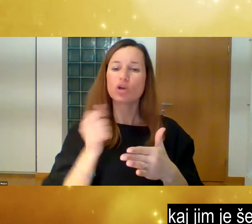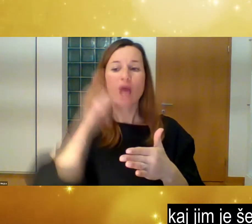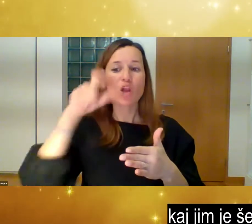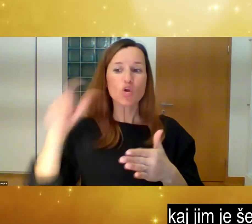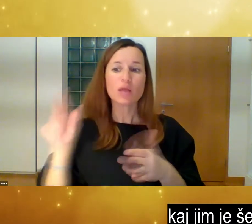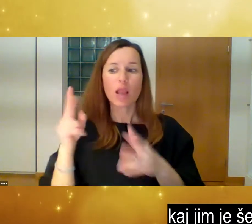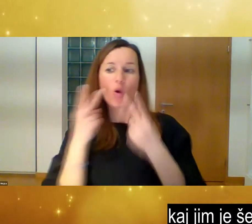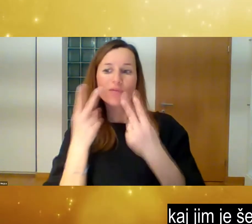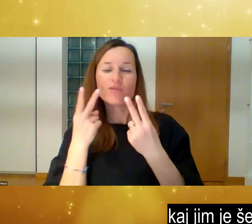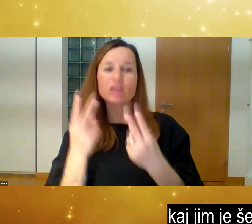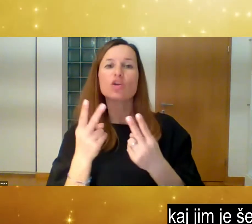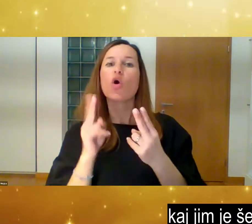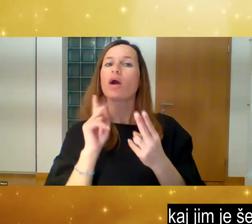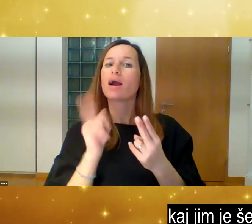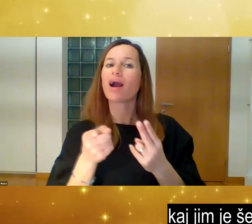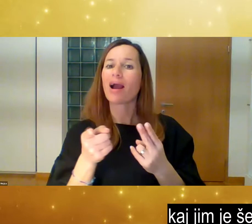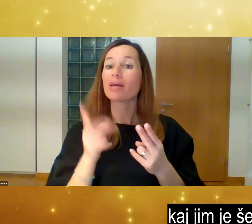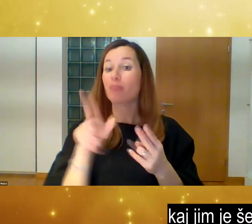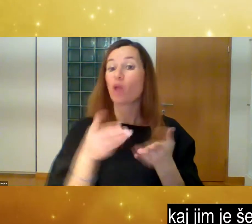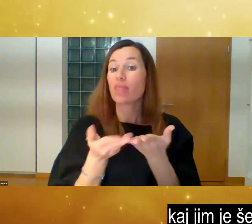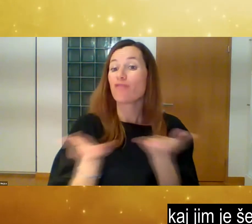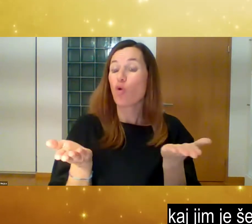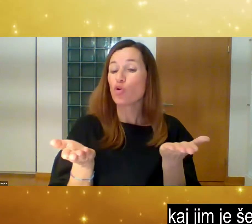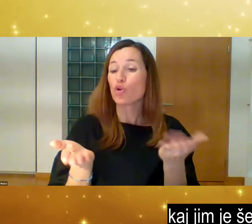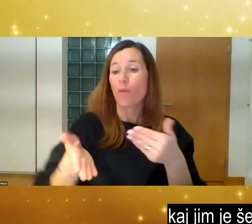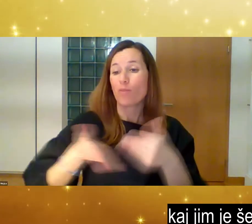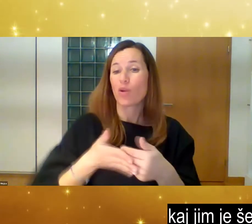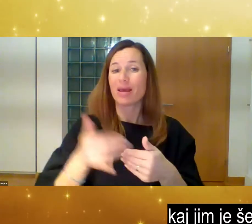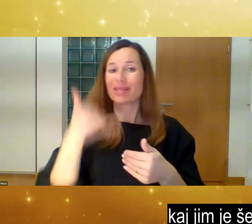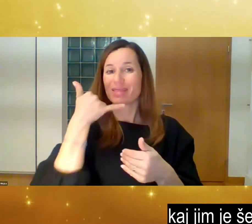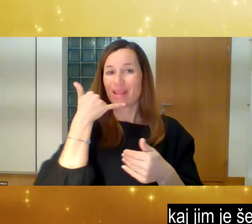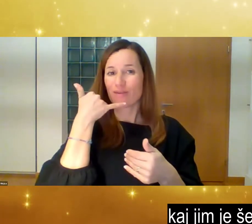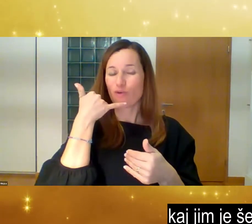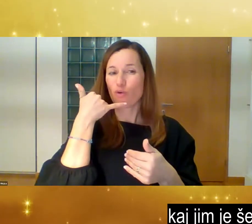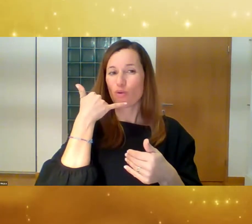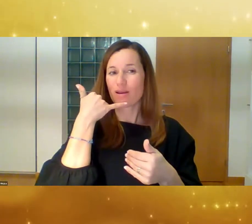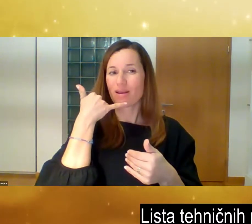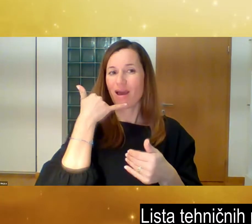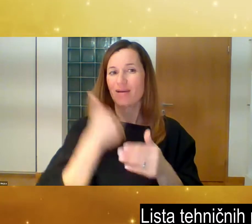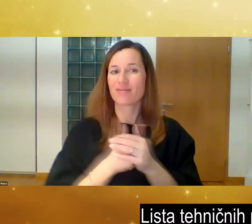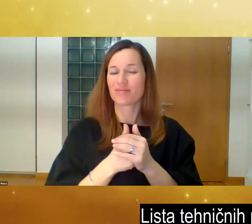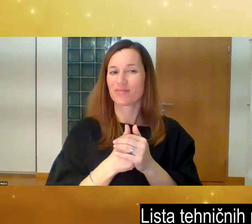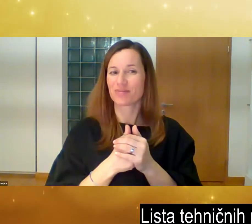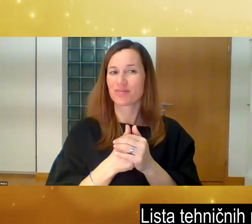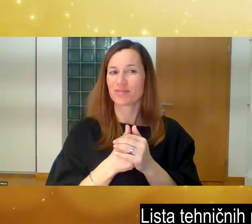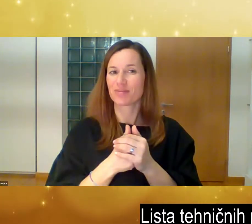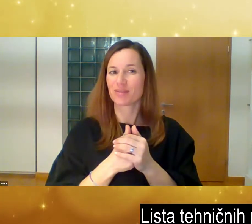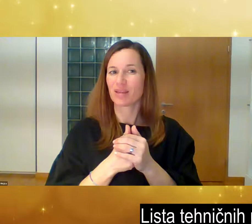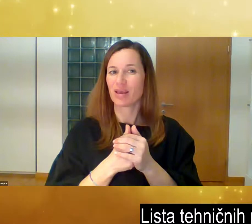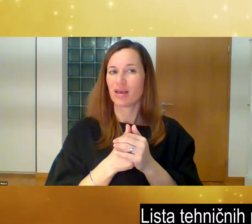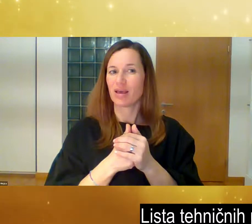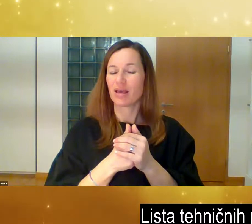tem, kaj jim je vse pravzaprav na voljo, poleg še telefona in pa računalnika. Glejte tako,